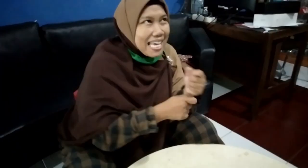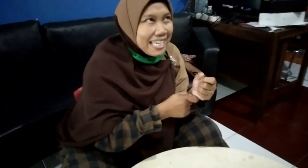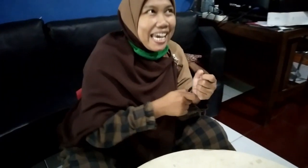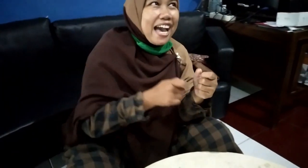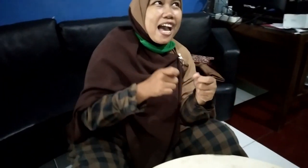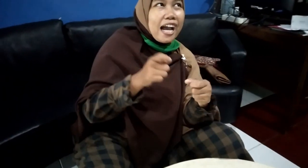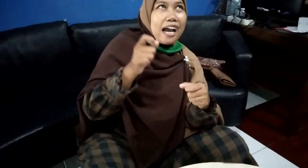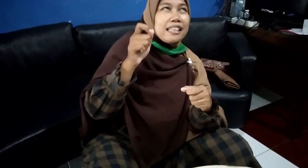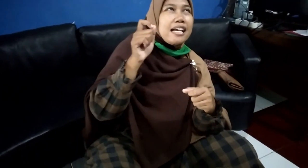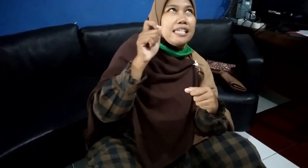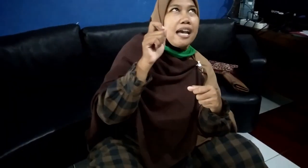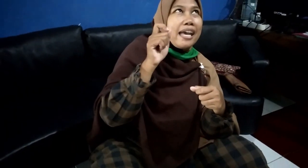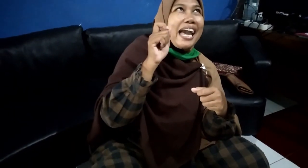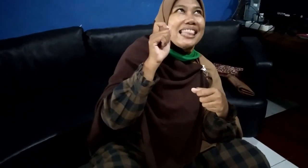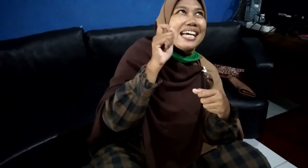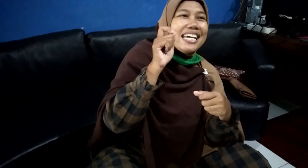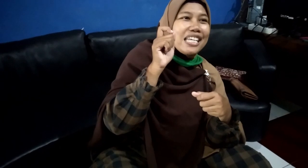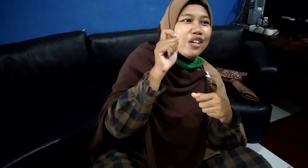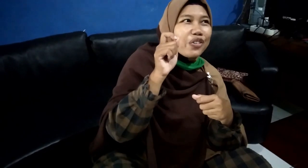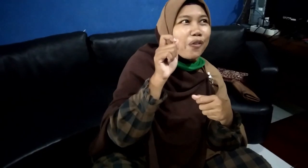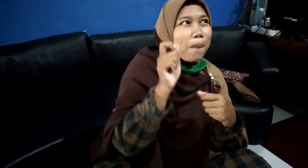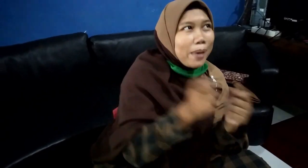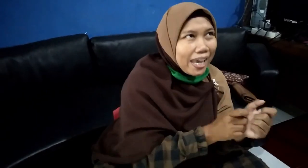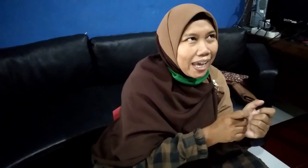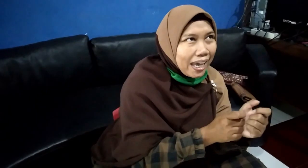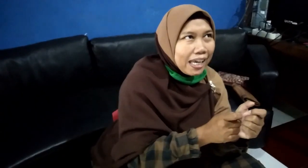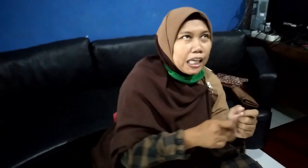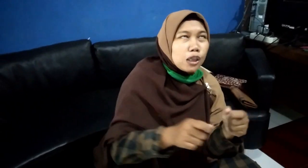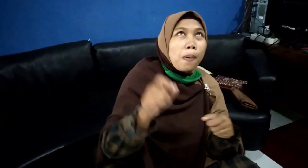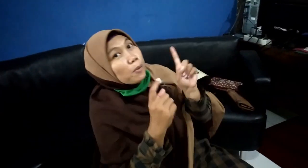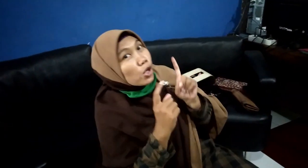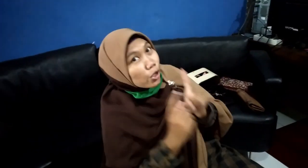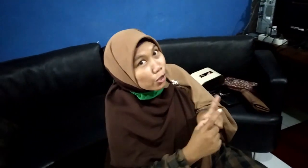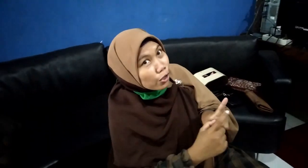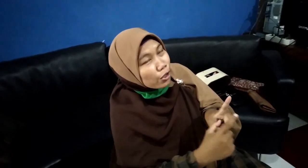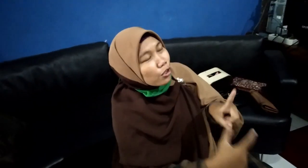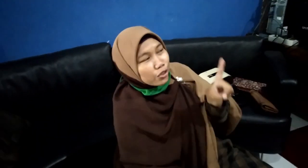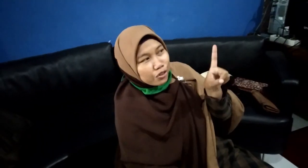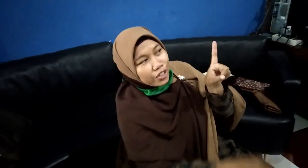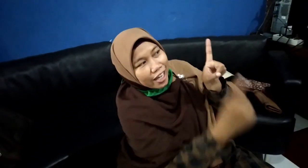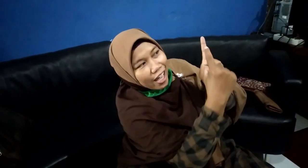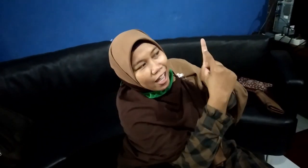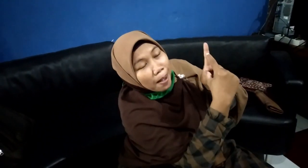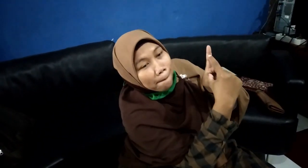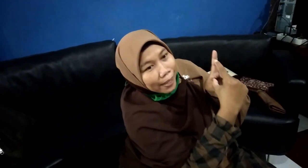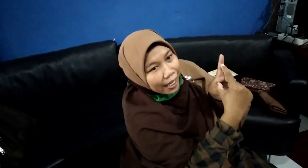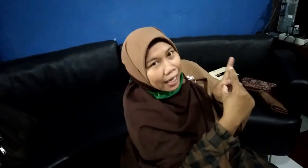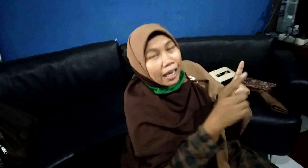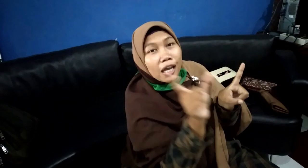Lagi ya katanya. Kata dari huruf B itu buku. Hurufnya B,